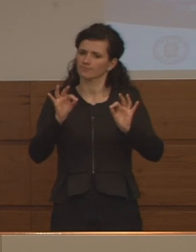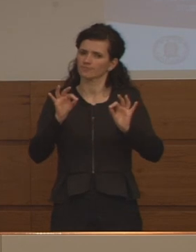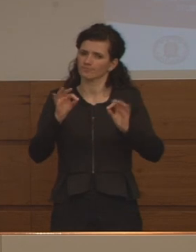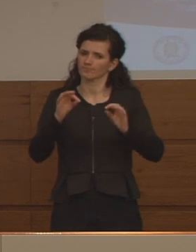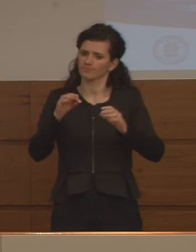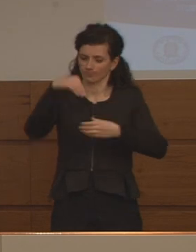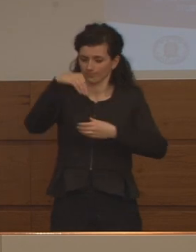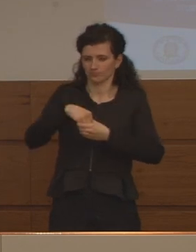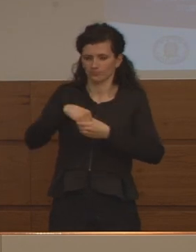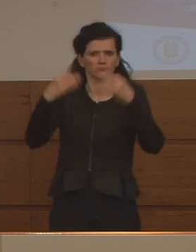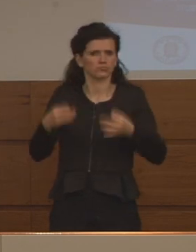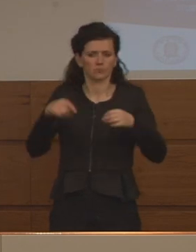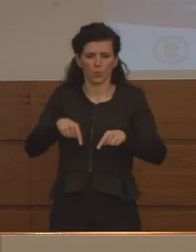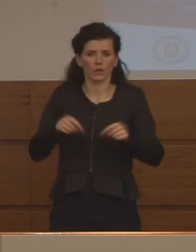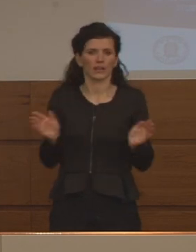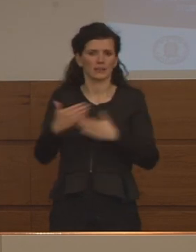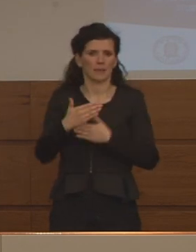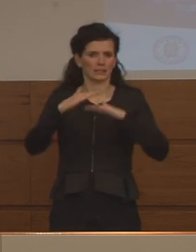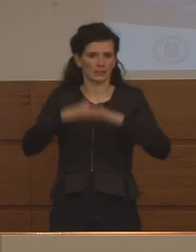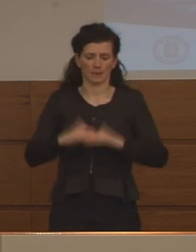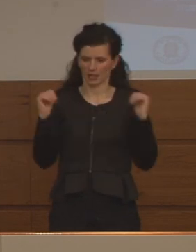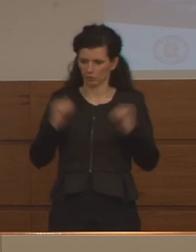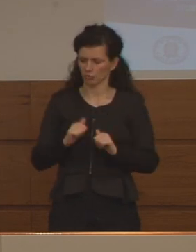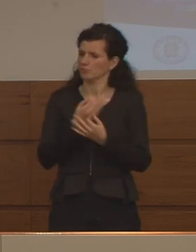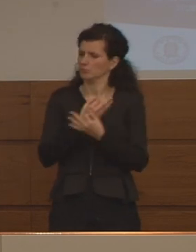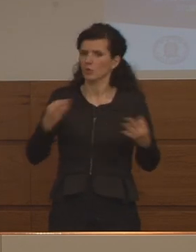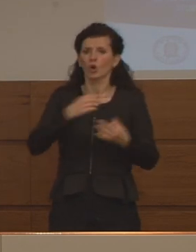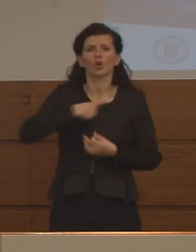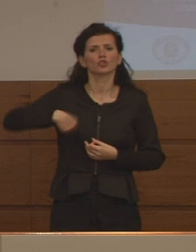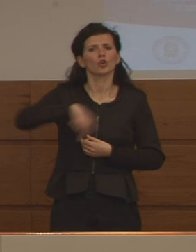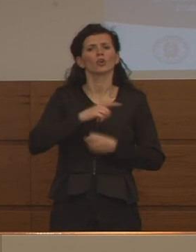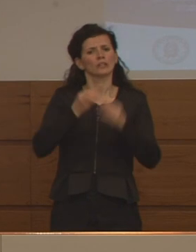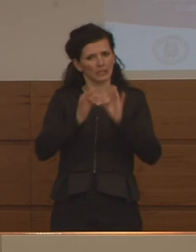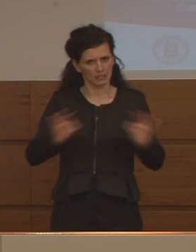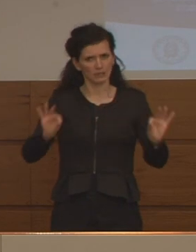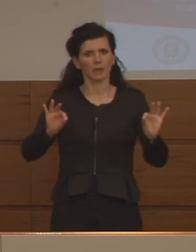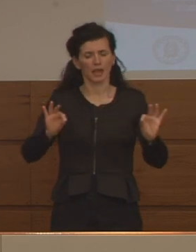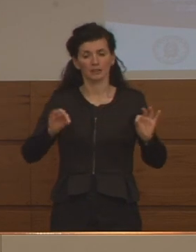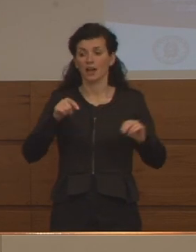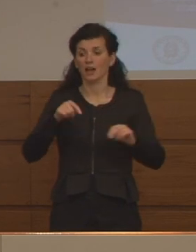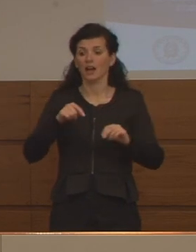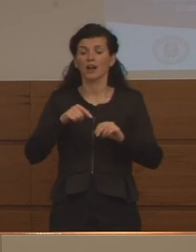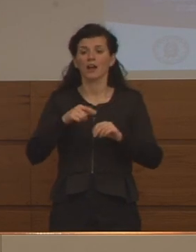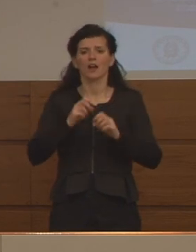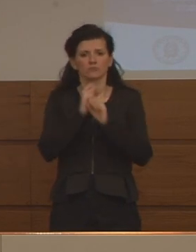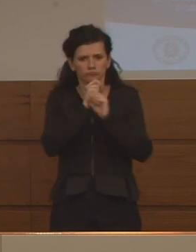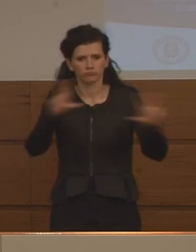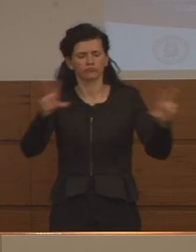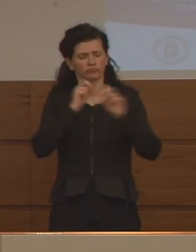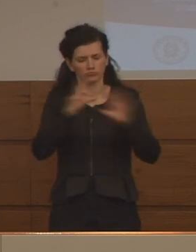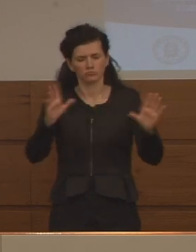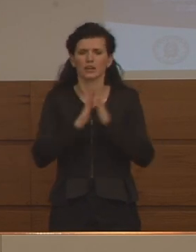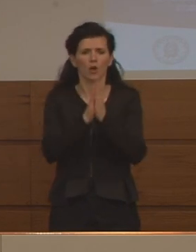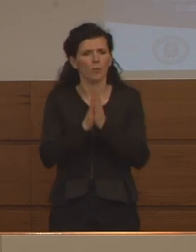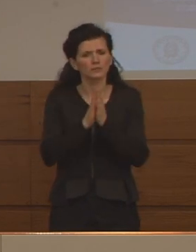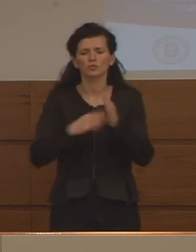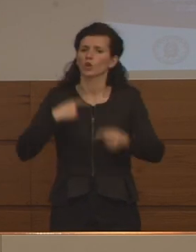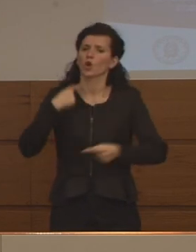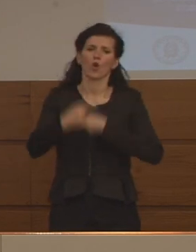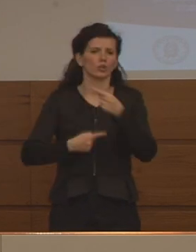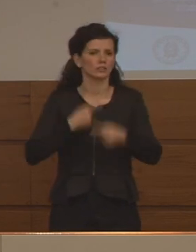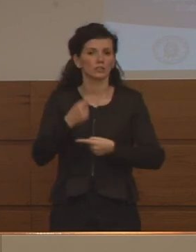dipartimento noi le dobbiamo rispettare questo appello è arrivato arriva continuamente speriamo che